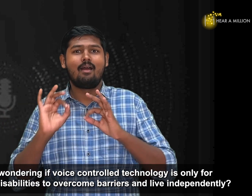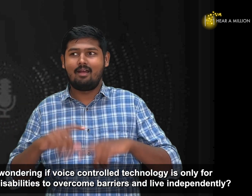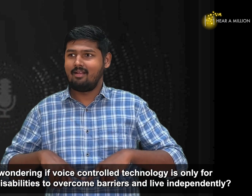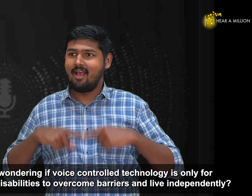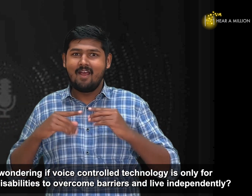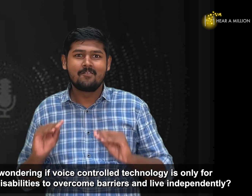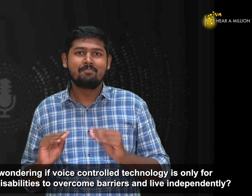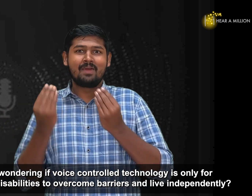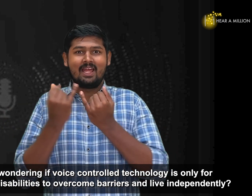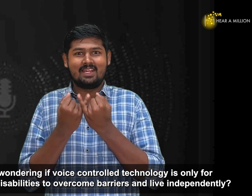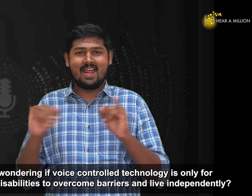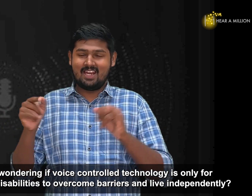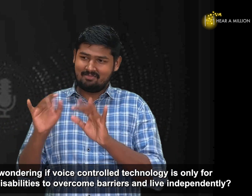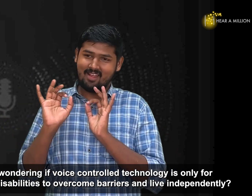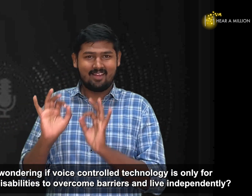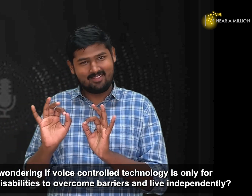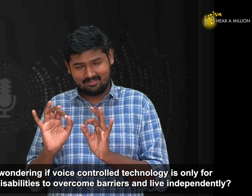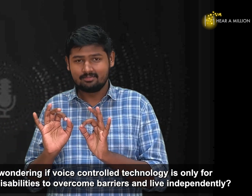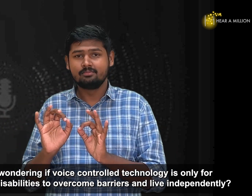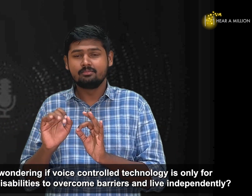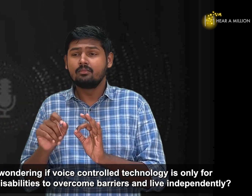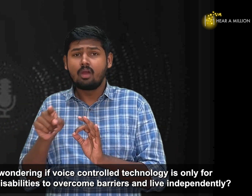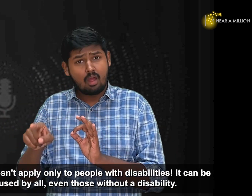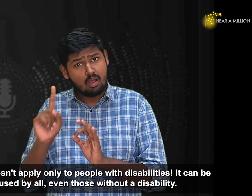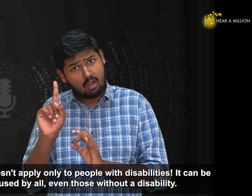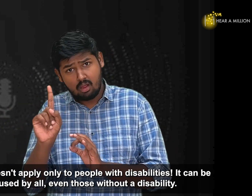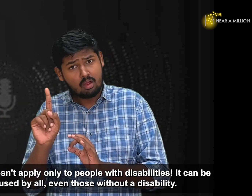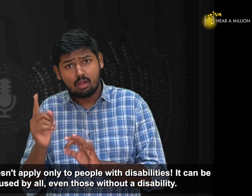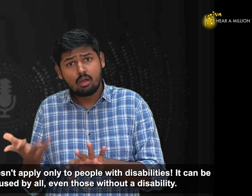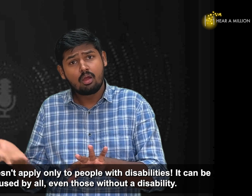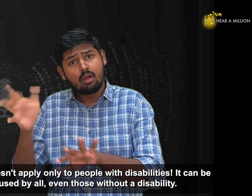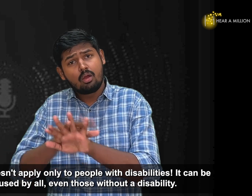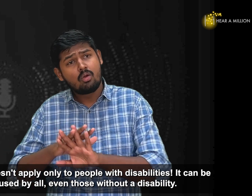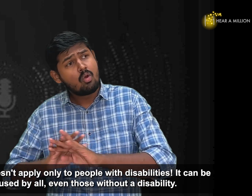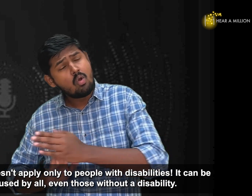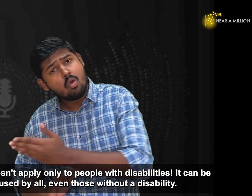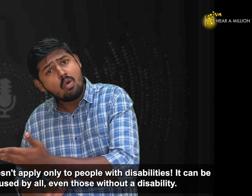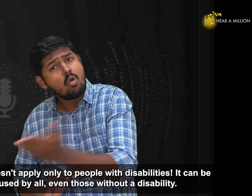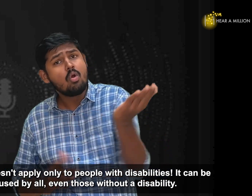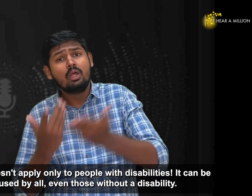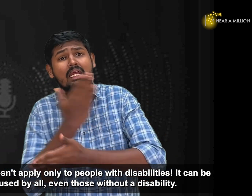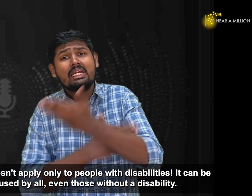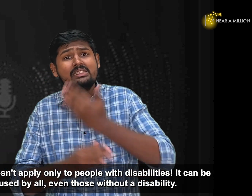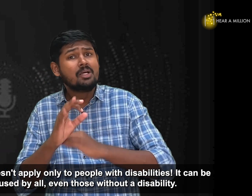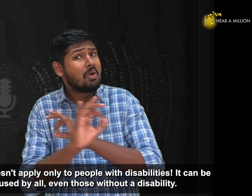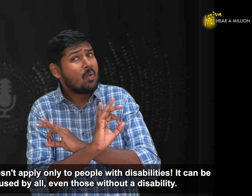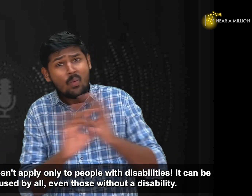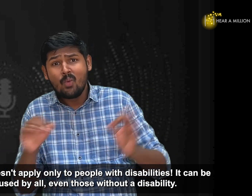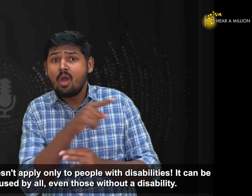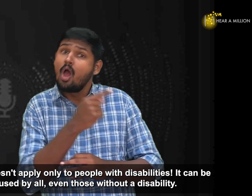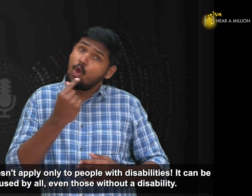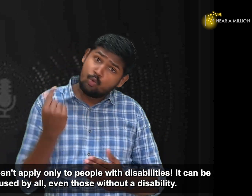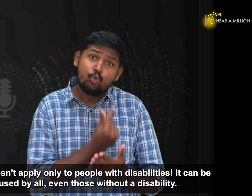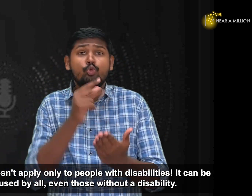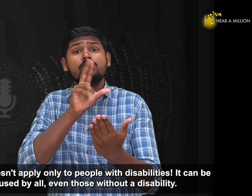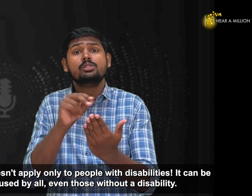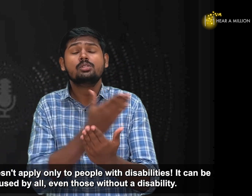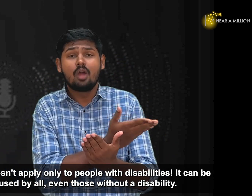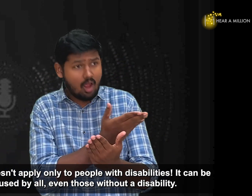है? यह केवल विकलांग लोगों पर लागू नहीं होता है। इसका उपयोग सभी लोग कर सकते हैं। उदाहरण के लिए,